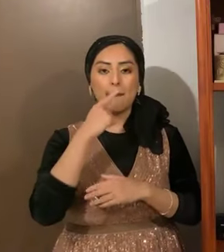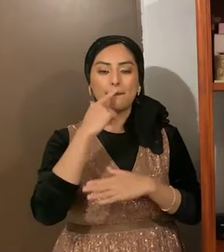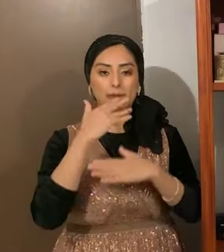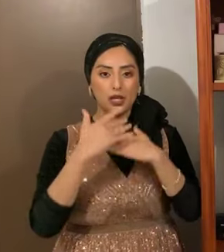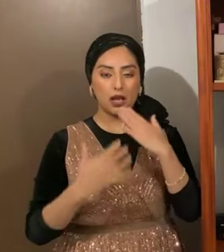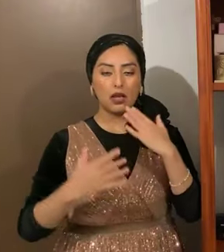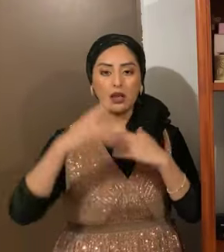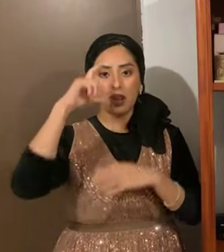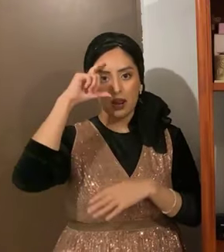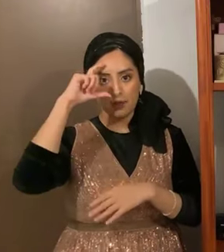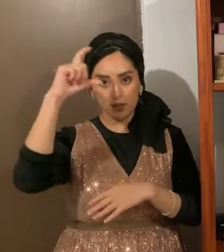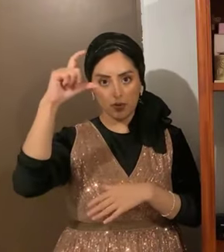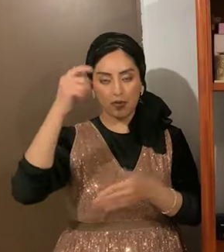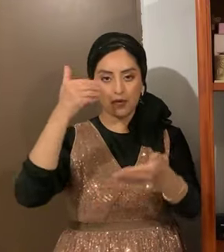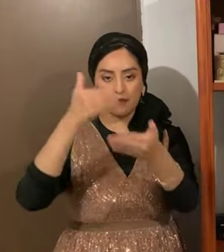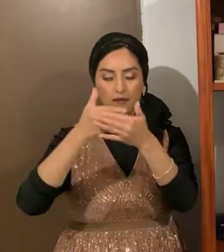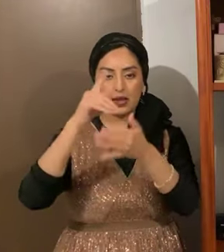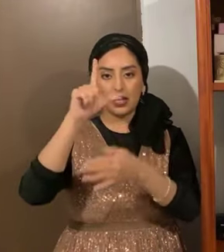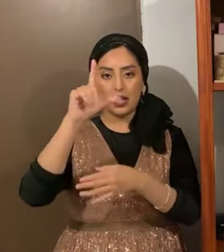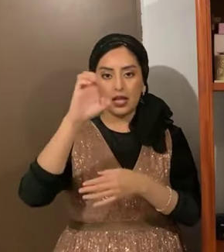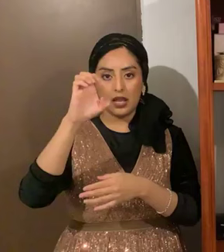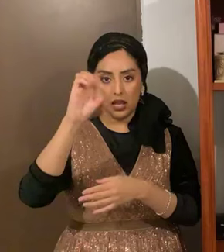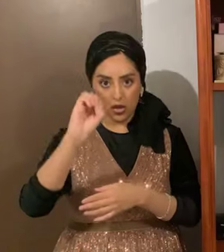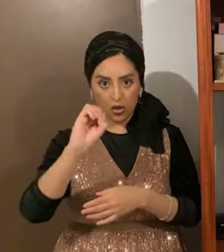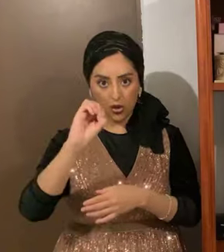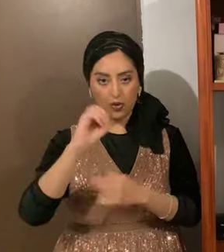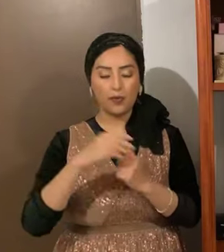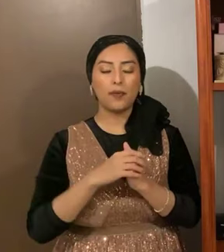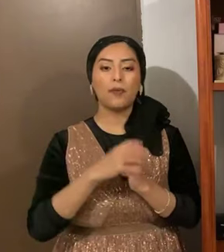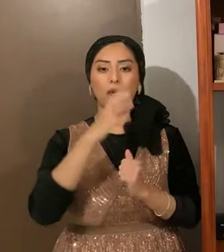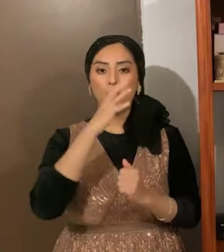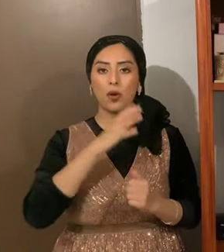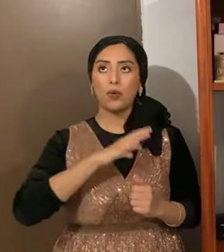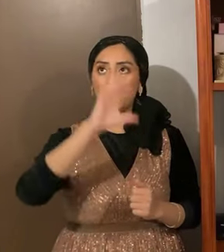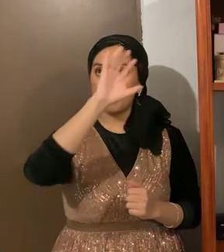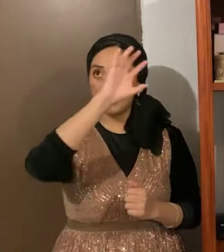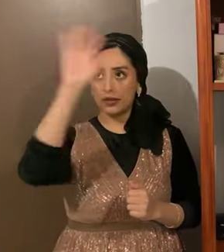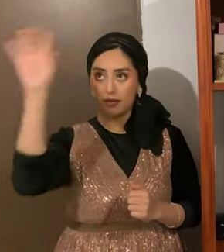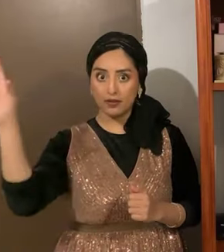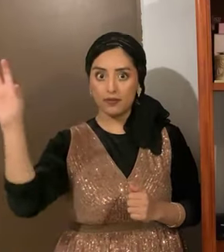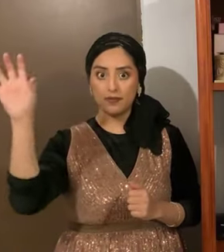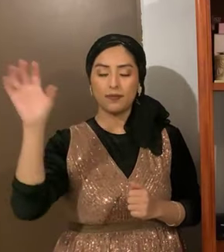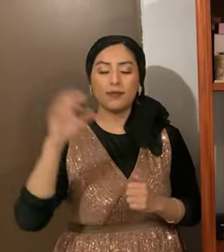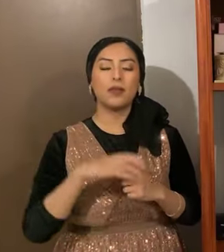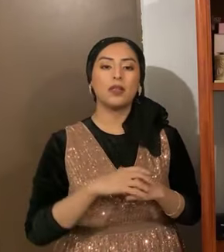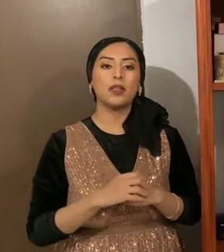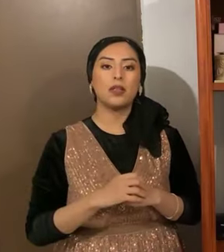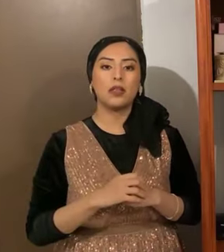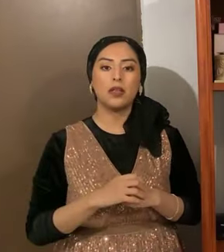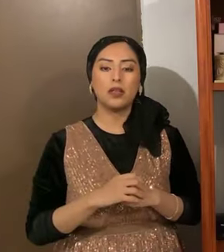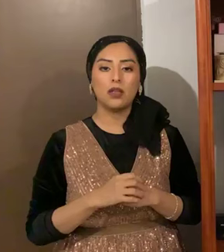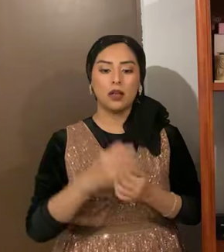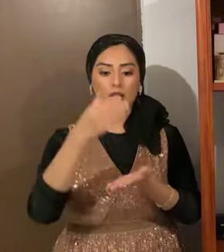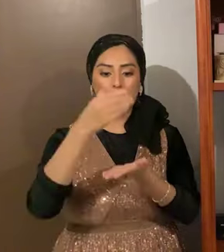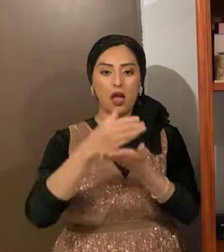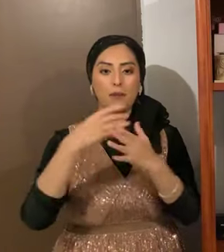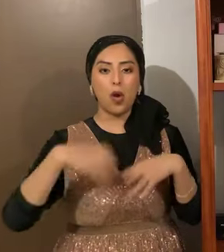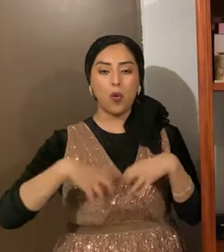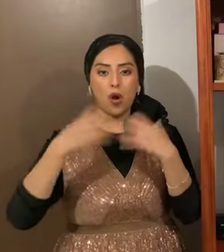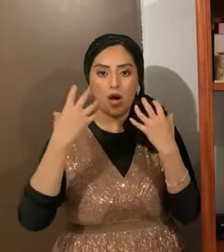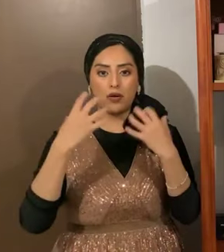en Leo, que representa a Yahshua, Betula, la Virgen, Israel, representa a Israel, y la copa de la